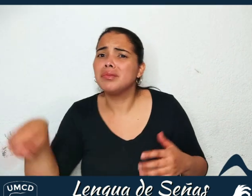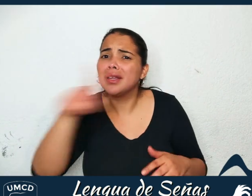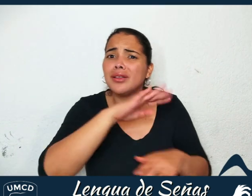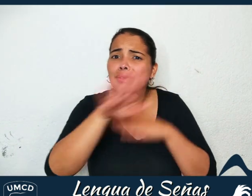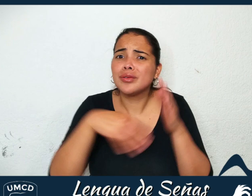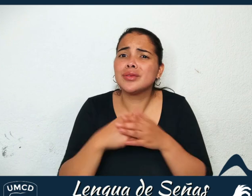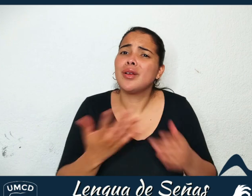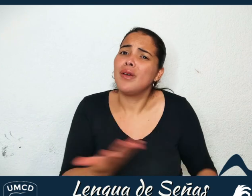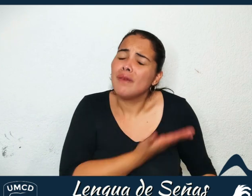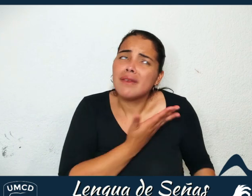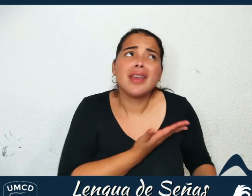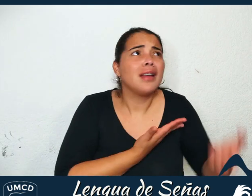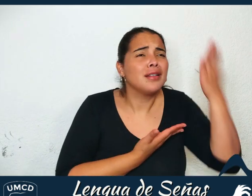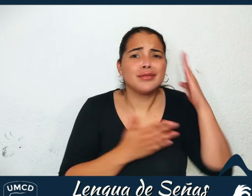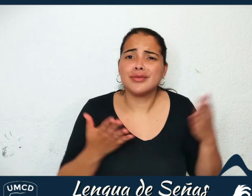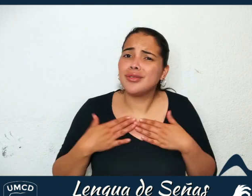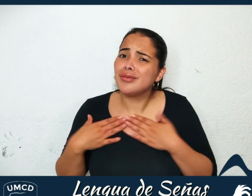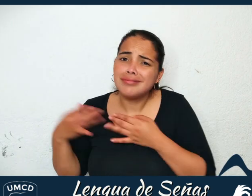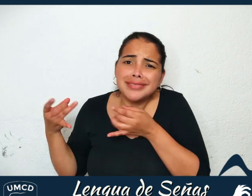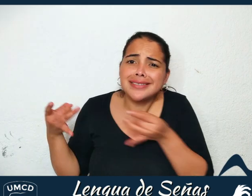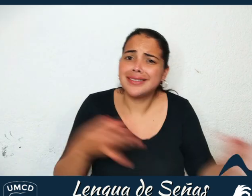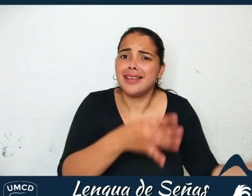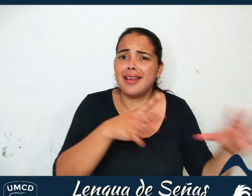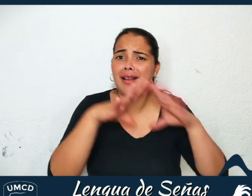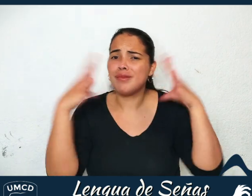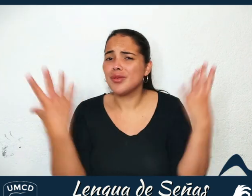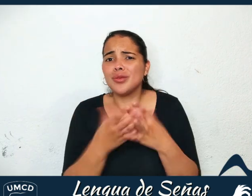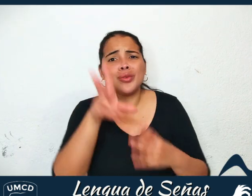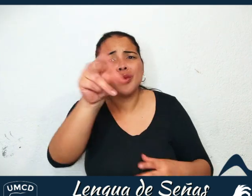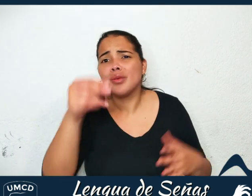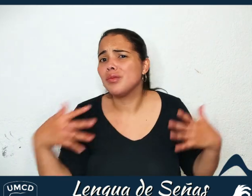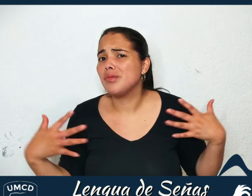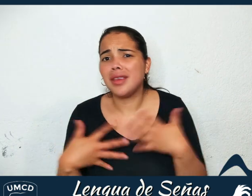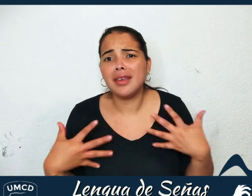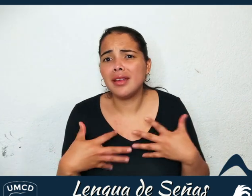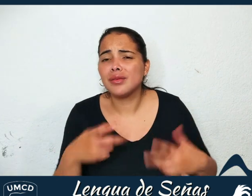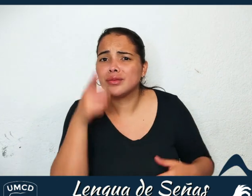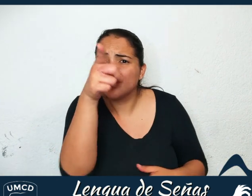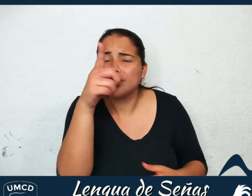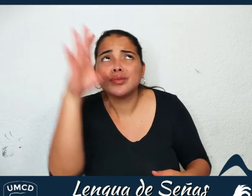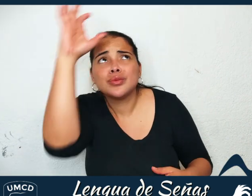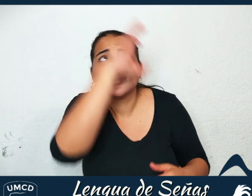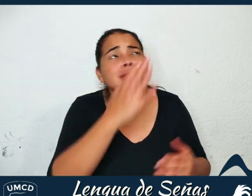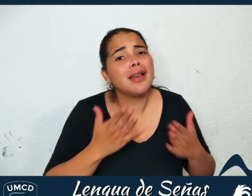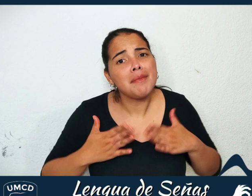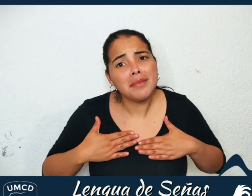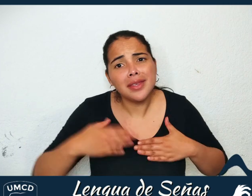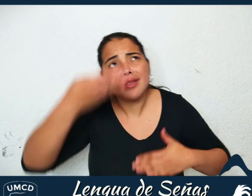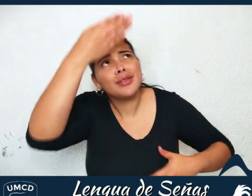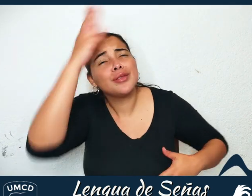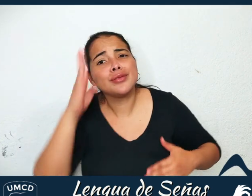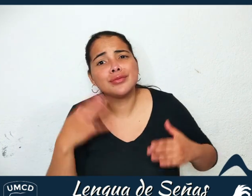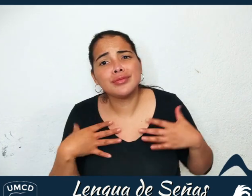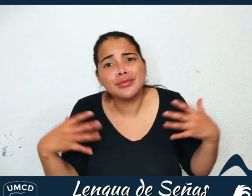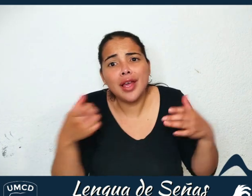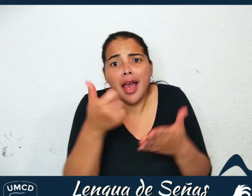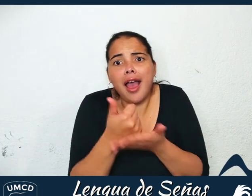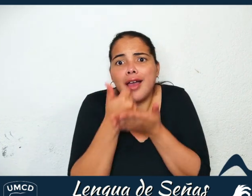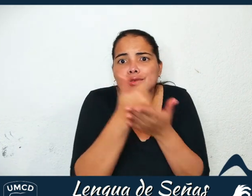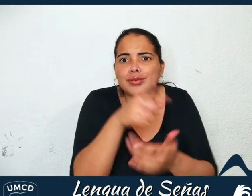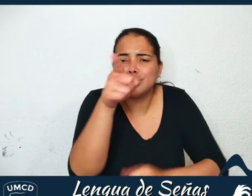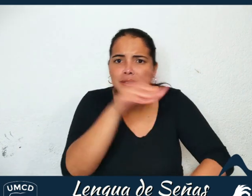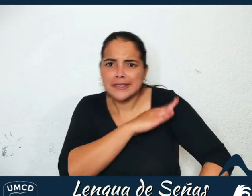nos alentemos, dice, confiad, yo he vencido al mundo. Es nuestra fe y el consuelo de Dios lo que